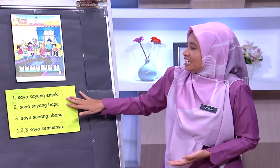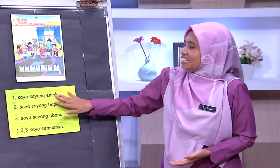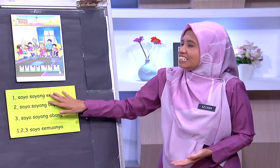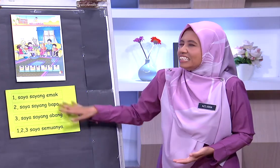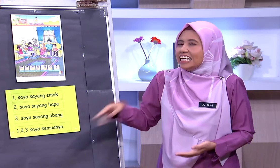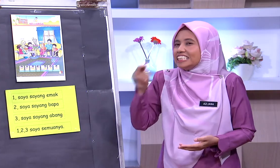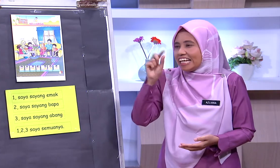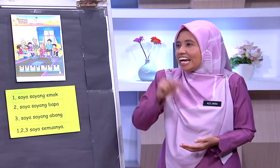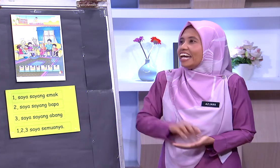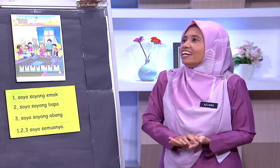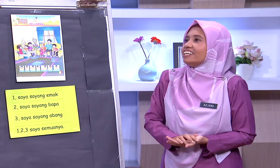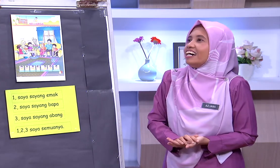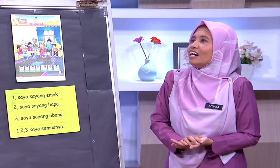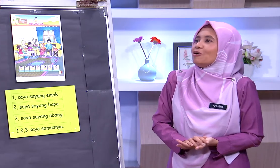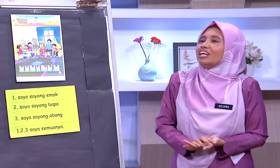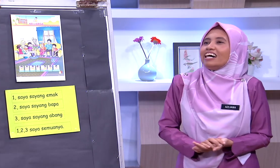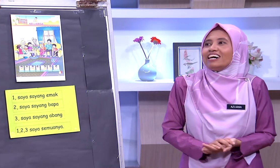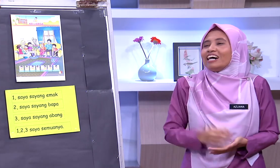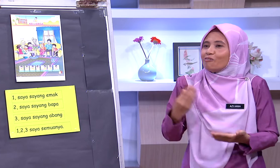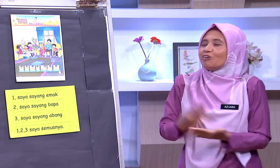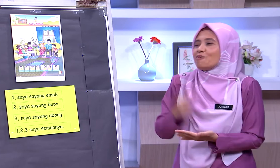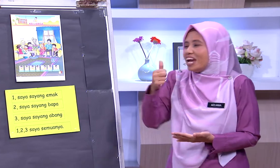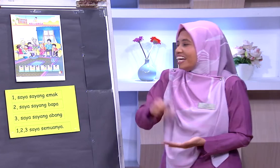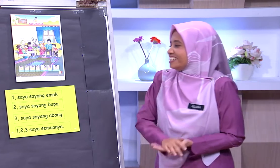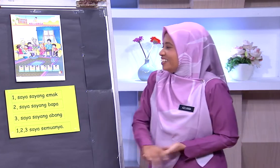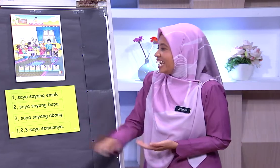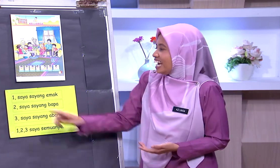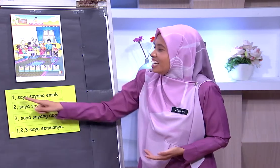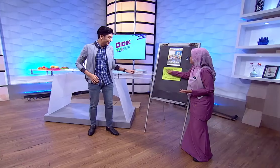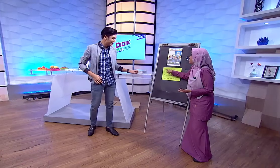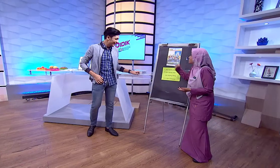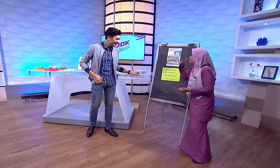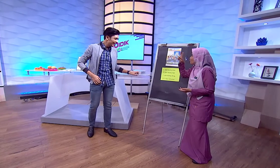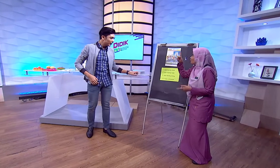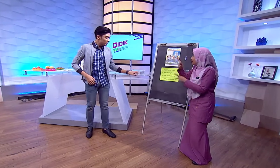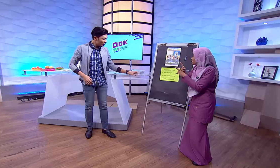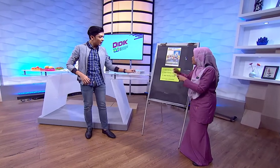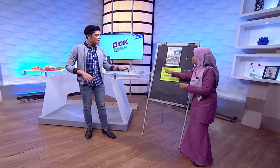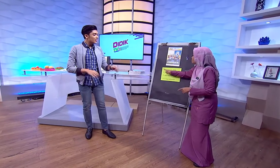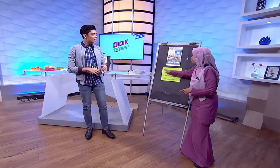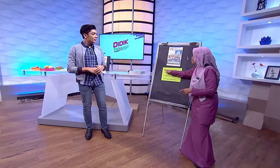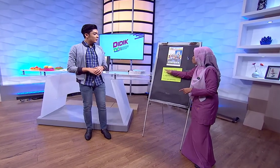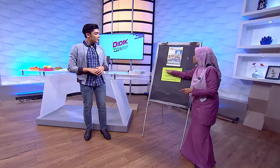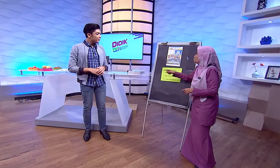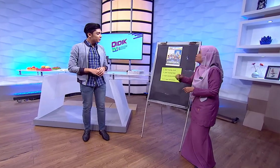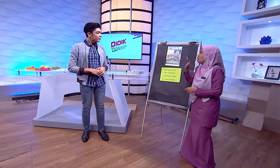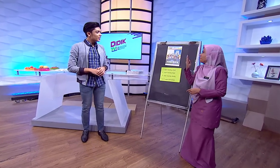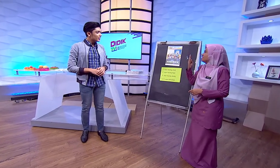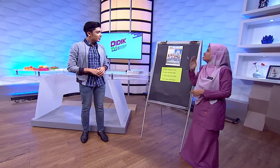nyanyi sekiranya Amrullah udah beres oke bikin disebut 211 biasa